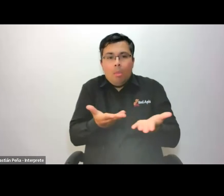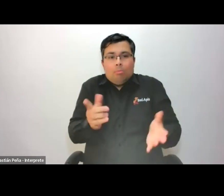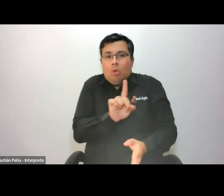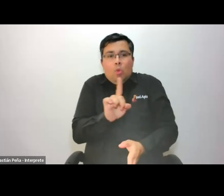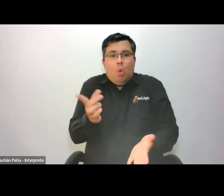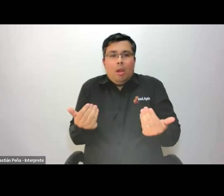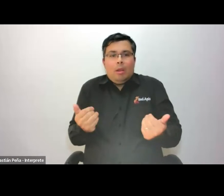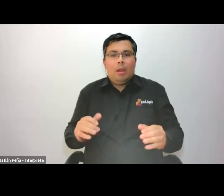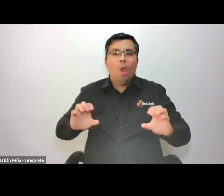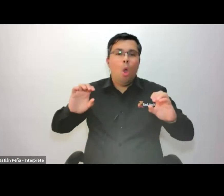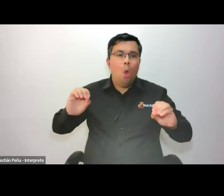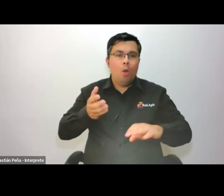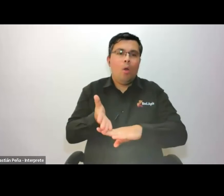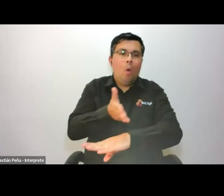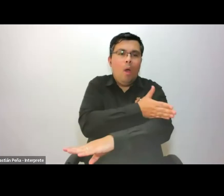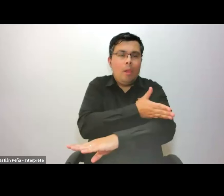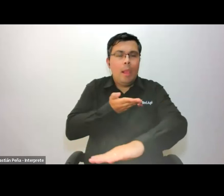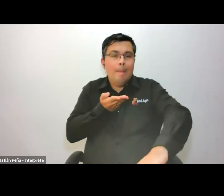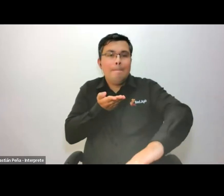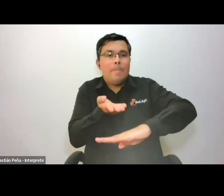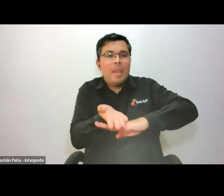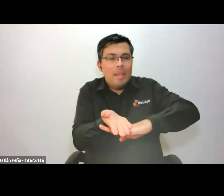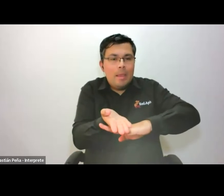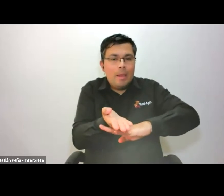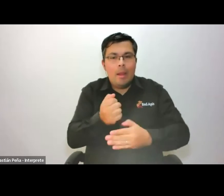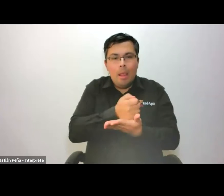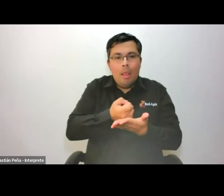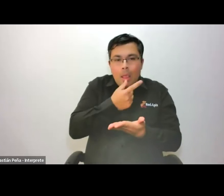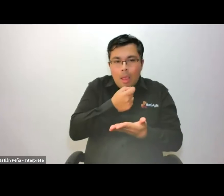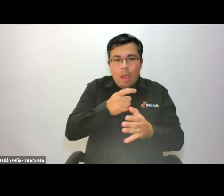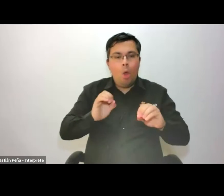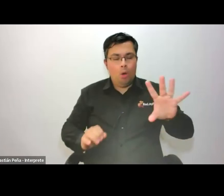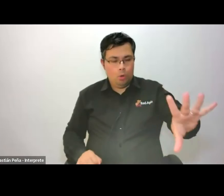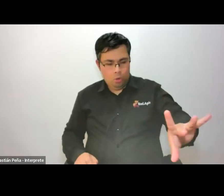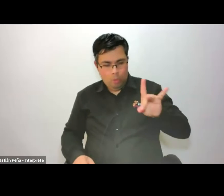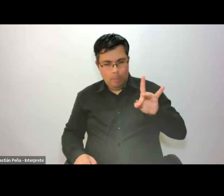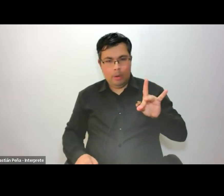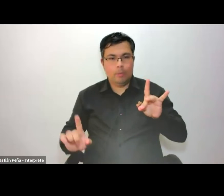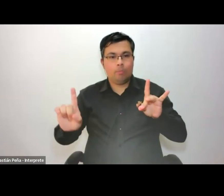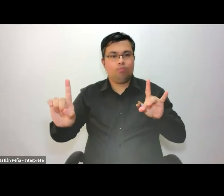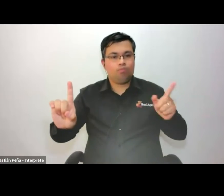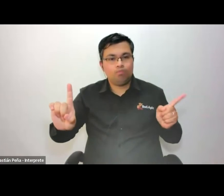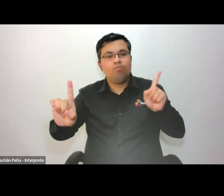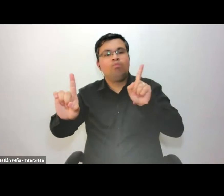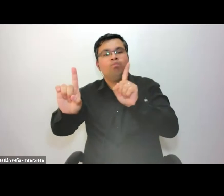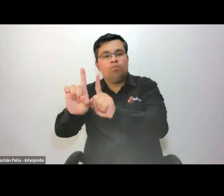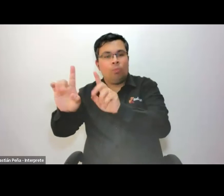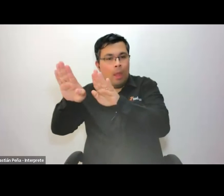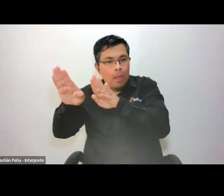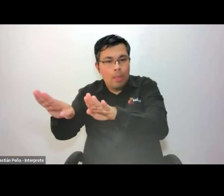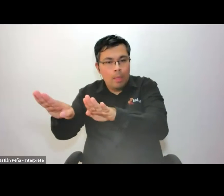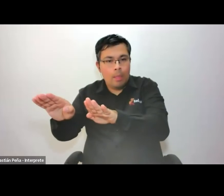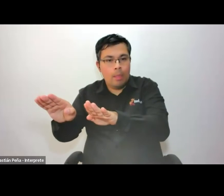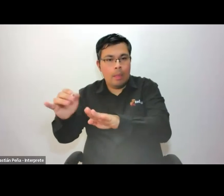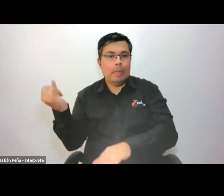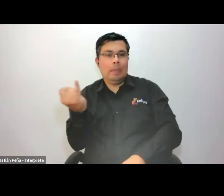a priori solicitar medicamentos o a priori poner un tutor, un acompañante individual personalizado.